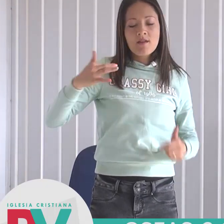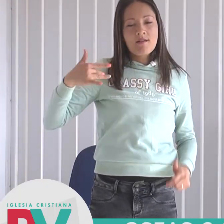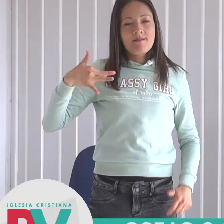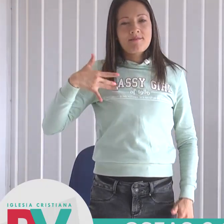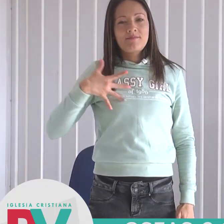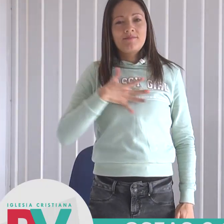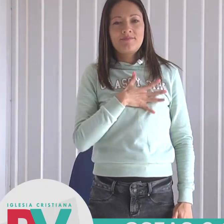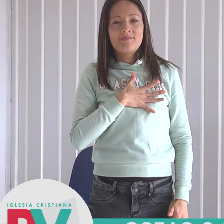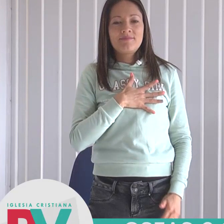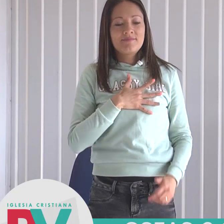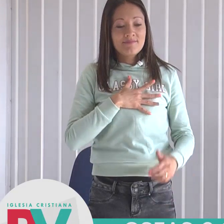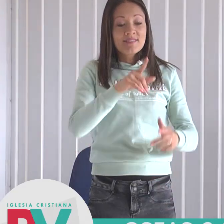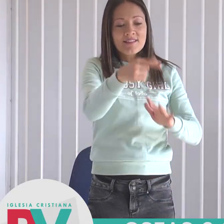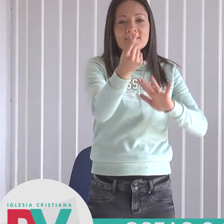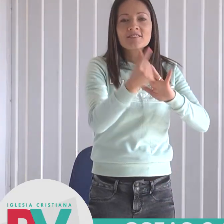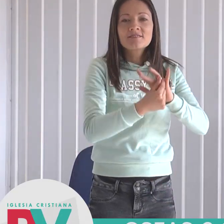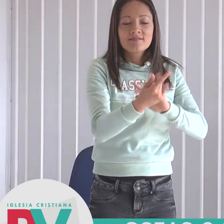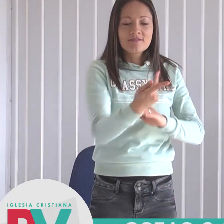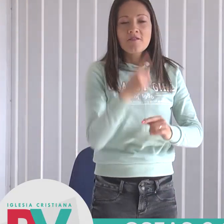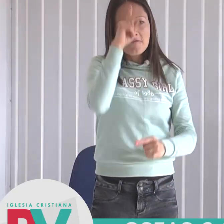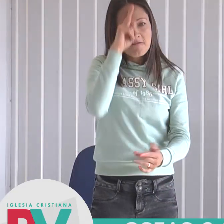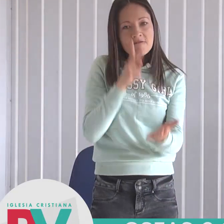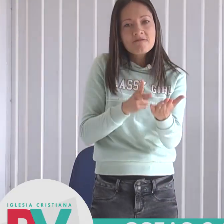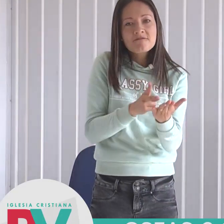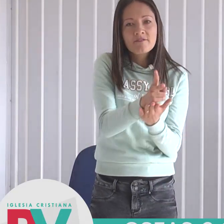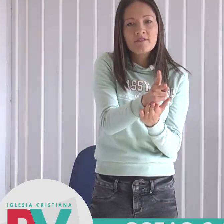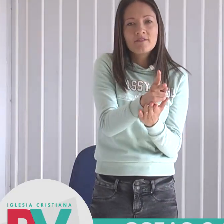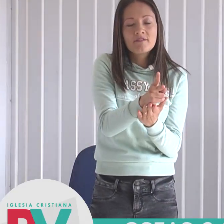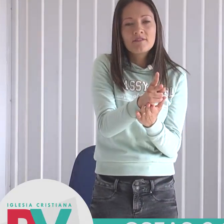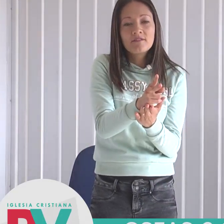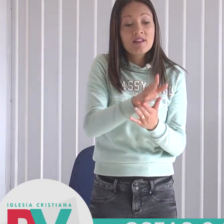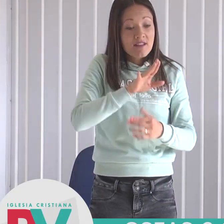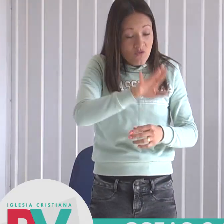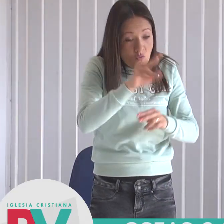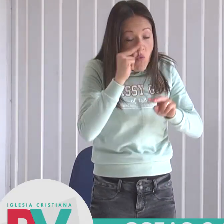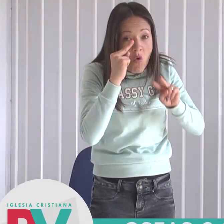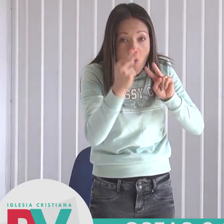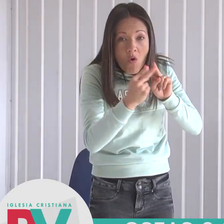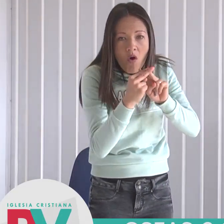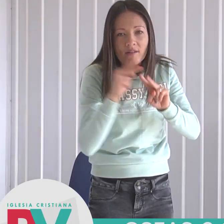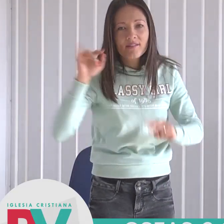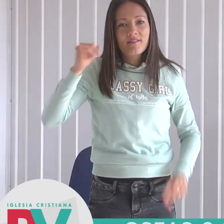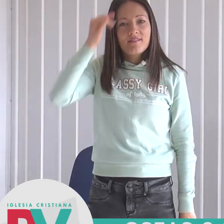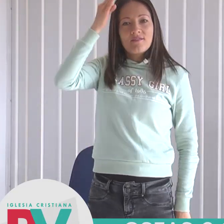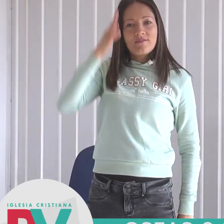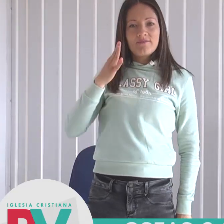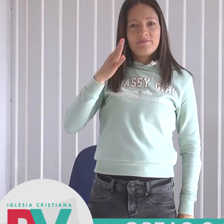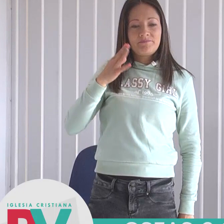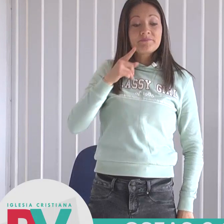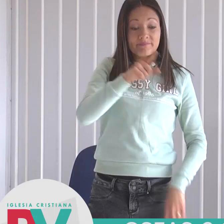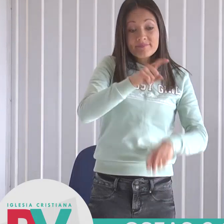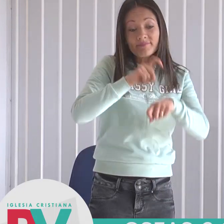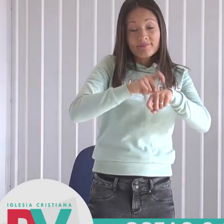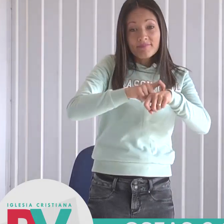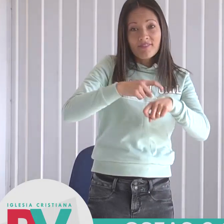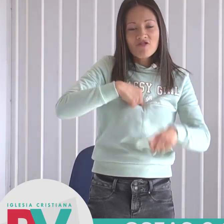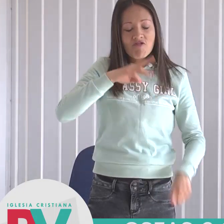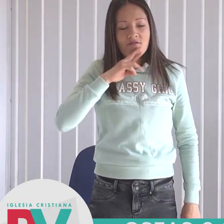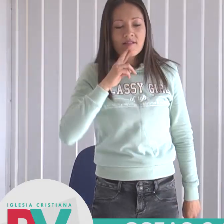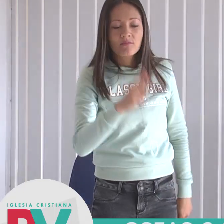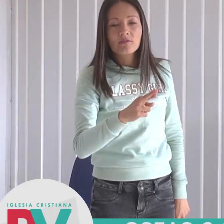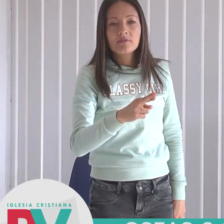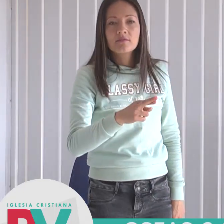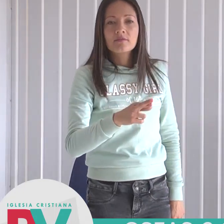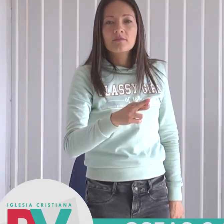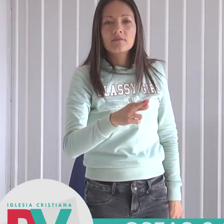misericordia. Y te desposaré conmigo en fidelidad, y conocerás a Jehová. En aquel tiempo responderé, dice